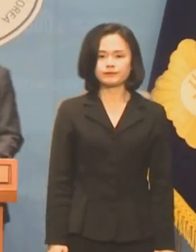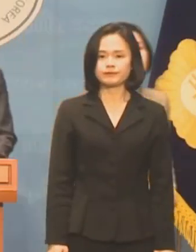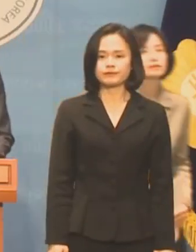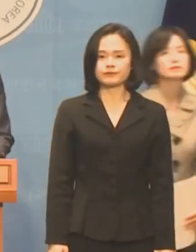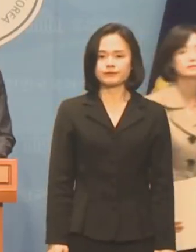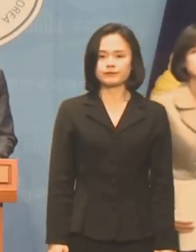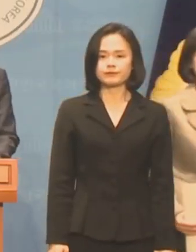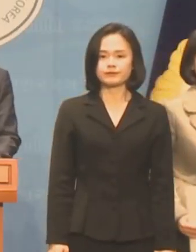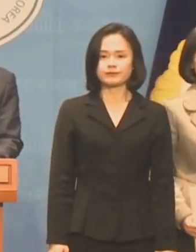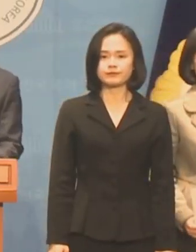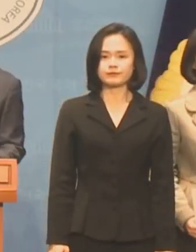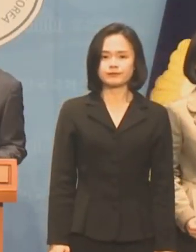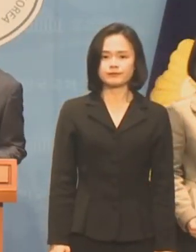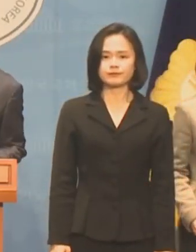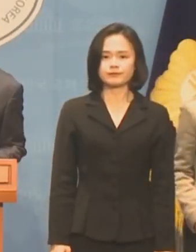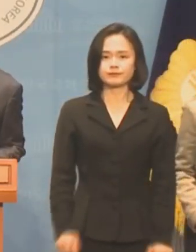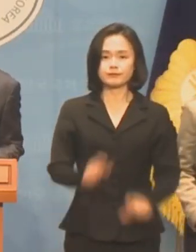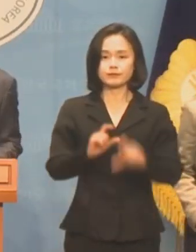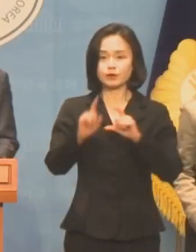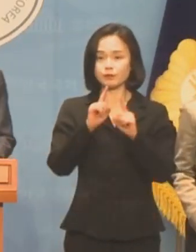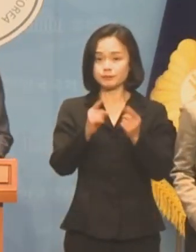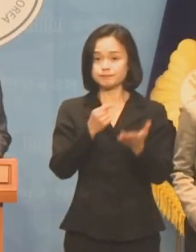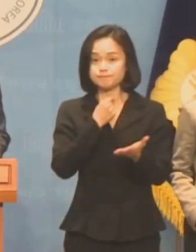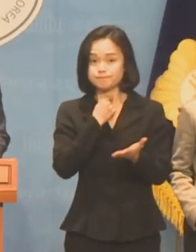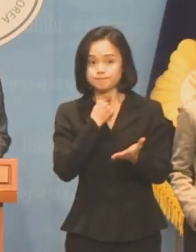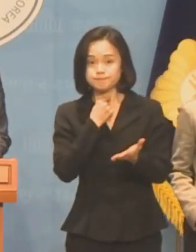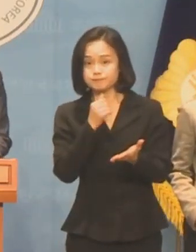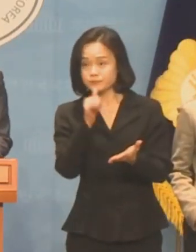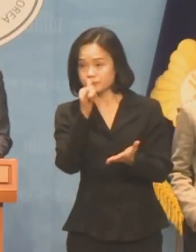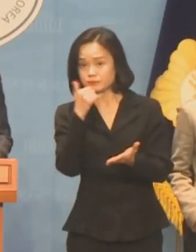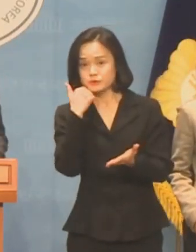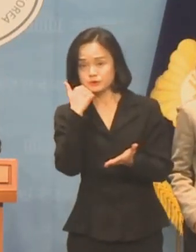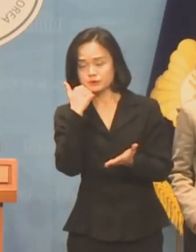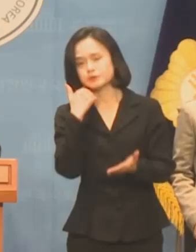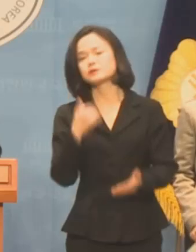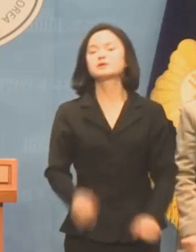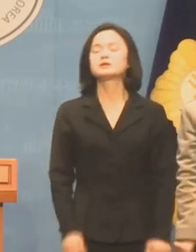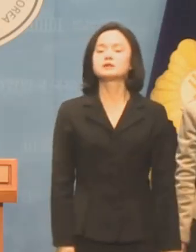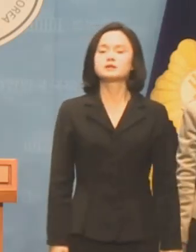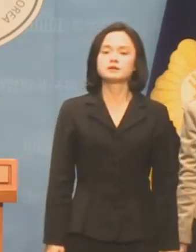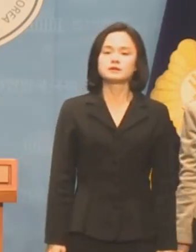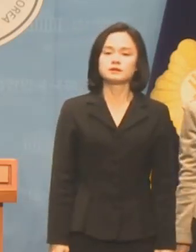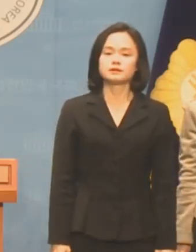혹시 더 브리핑하실 분 계신가요? 예, 하시죠.